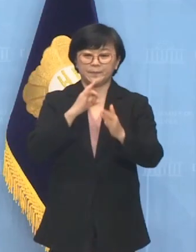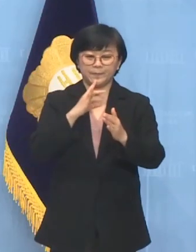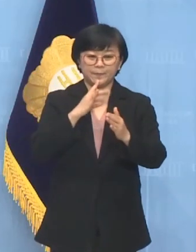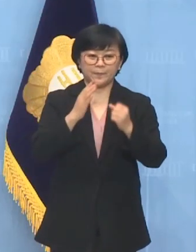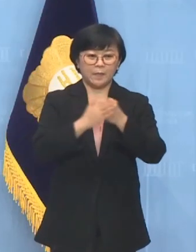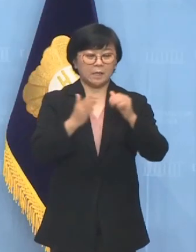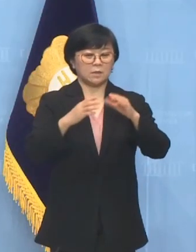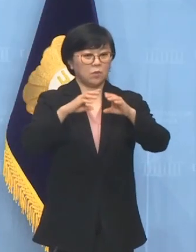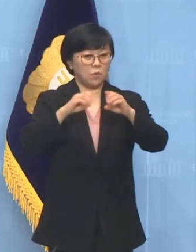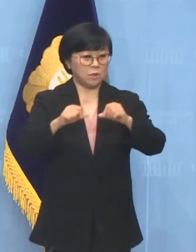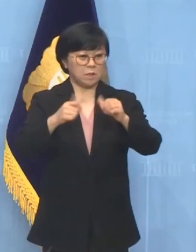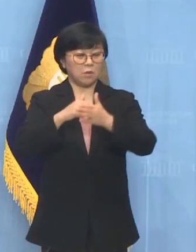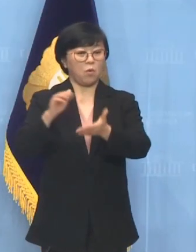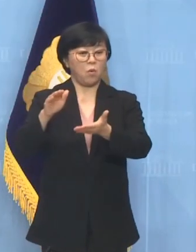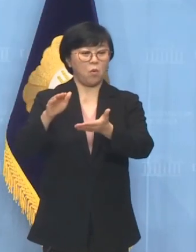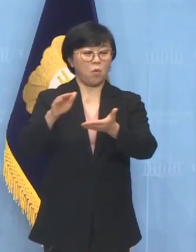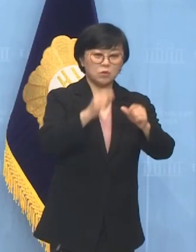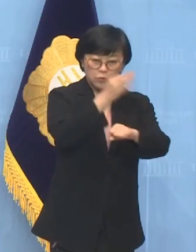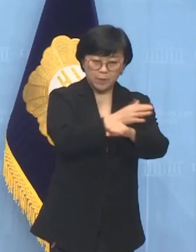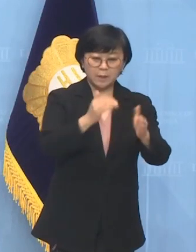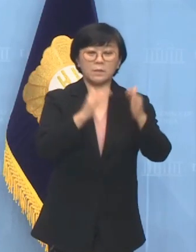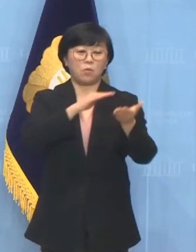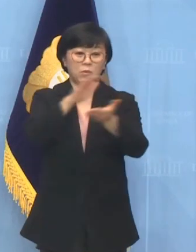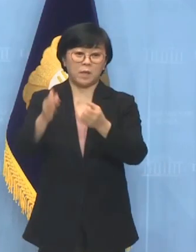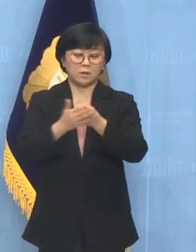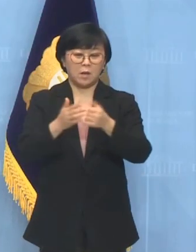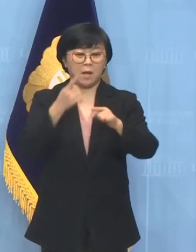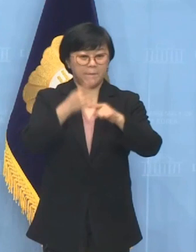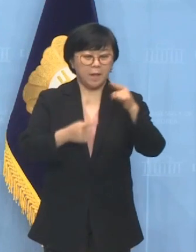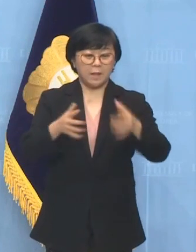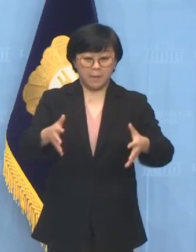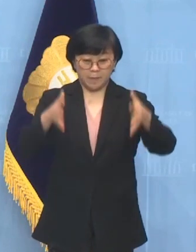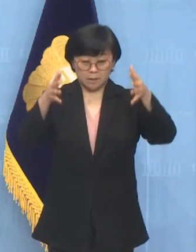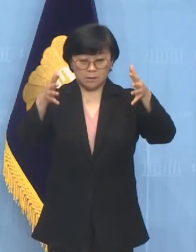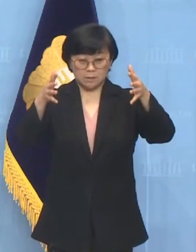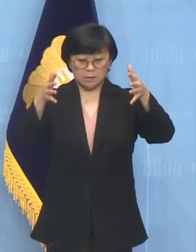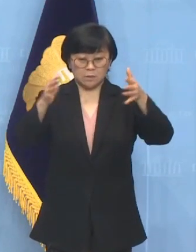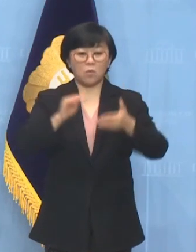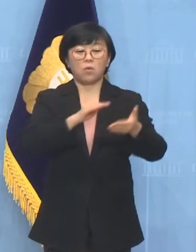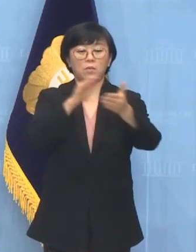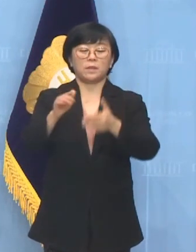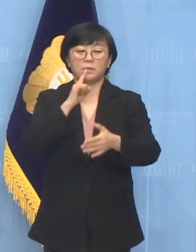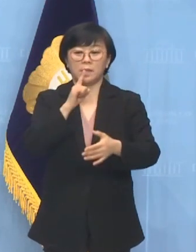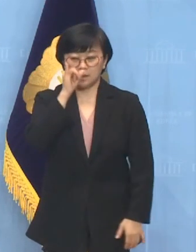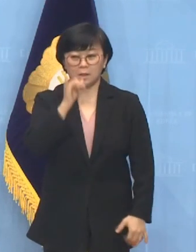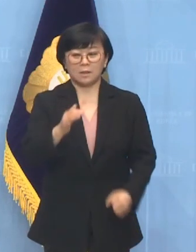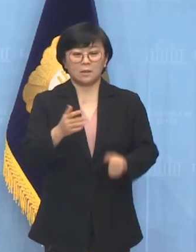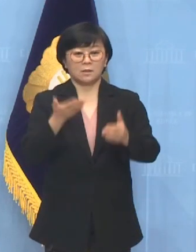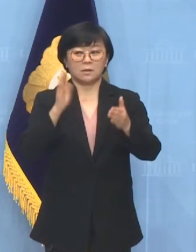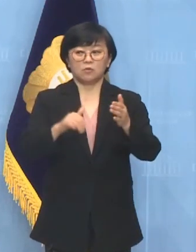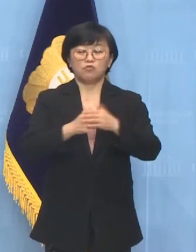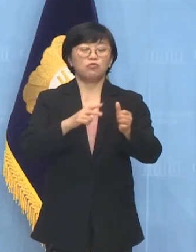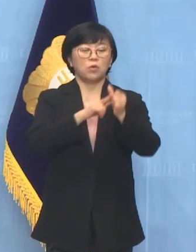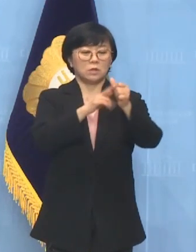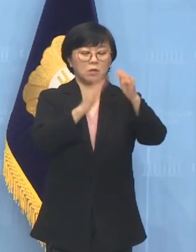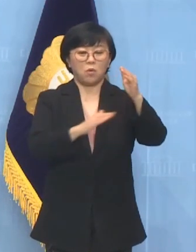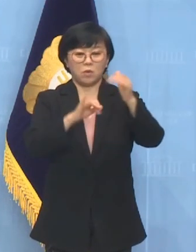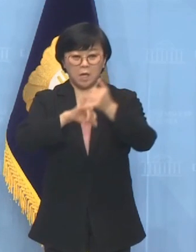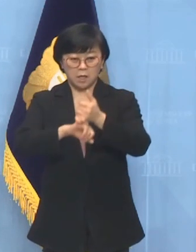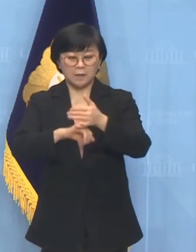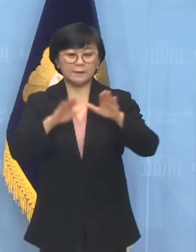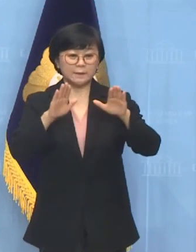말해서 토지 임대부 주택으로 공급을 한다거나 아니면은 뭐 반값 아파트로 공급을 한다라는 표현을 쓰는 후보들도 있는데 그 후보들의 공약이